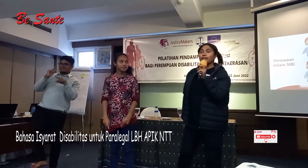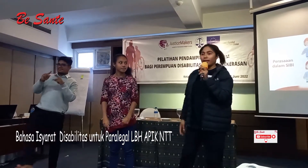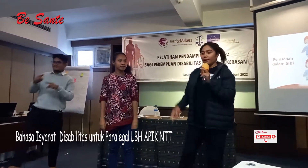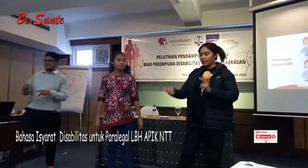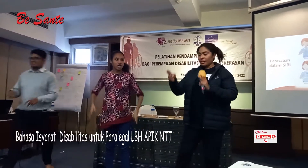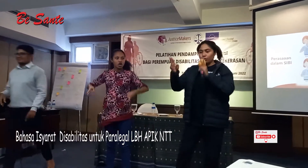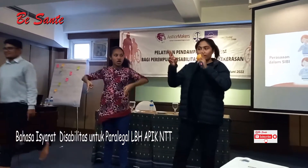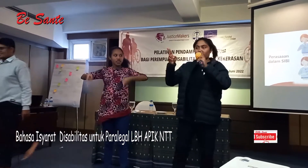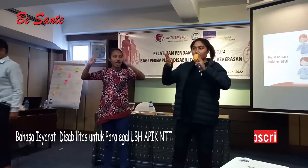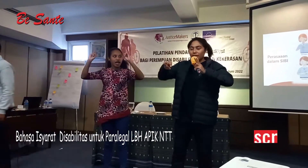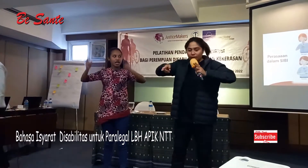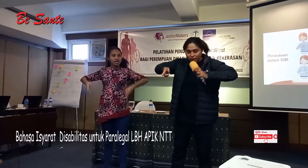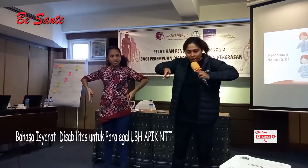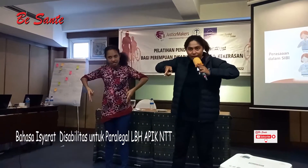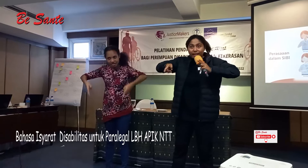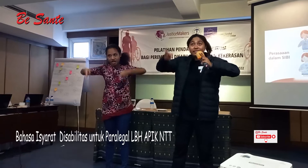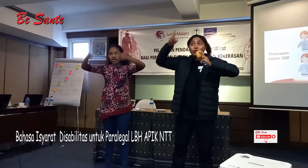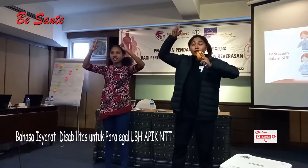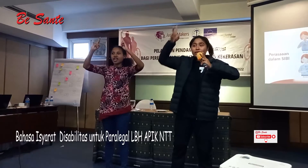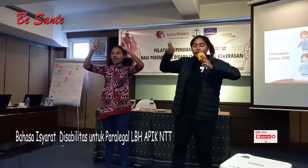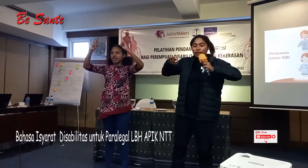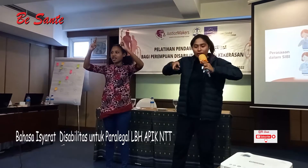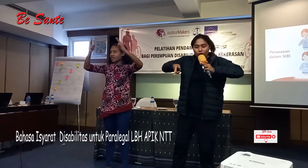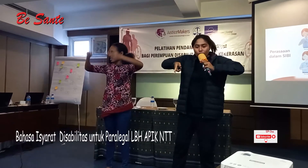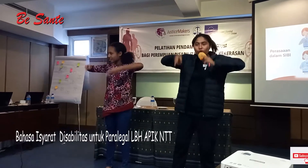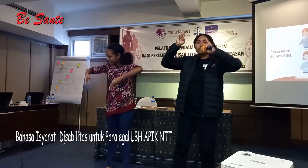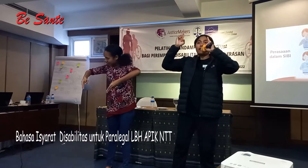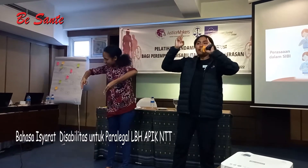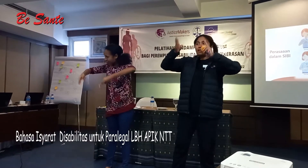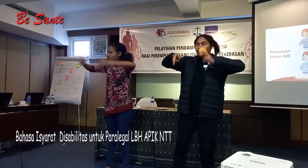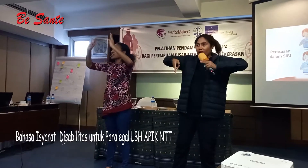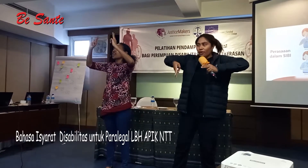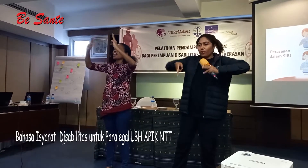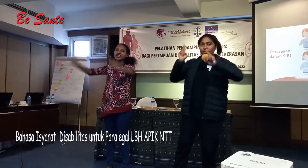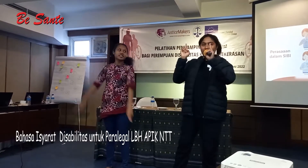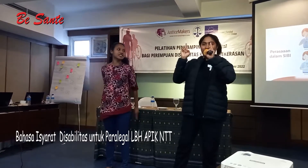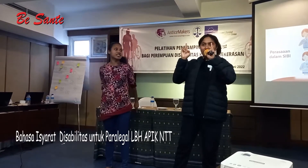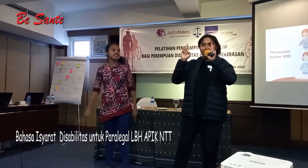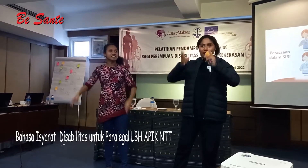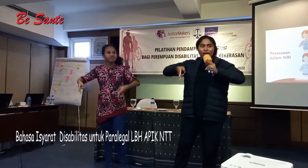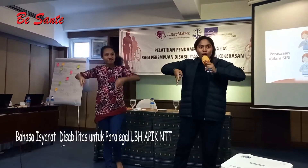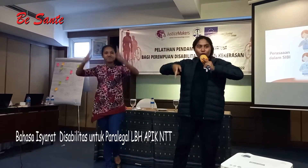Hotel, dua tangan begini naik ke atas kan hotel tinggi. Hotel, hotel,